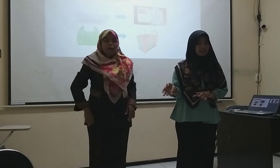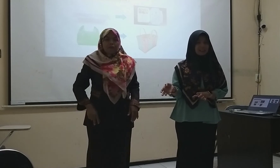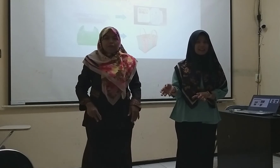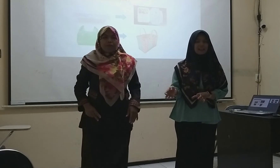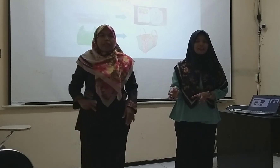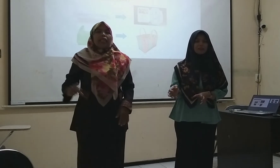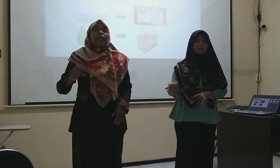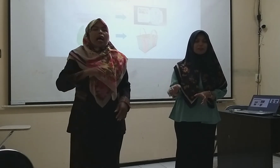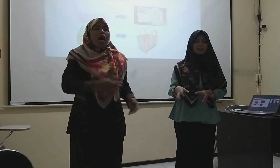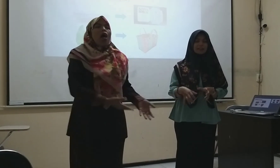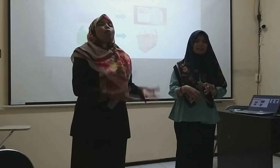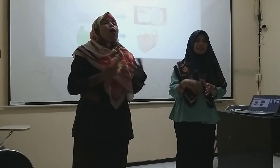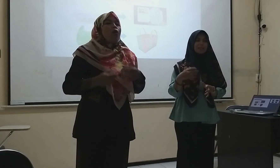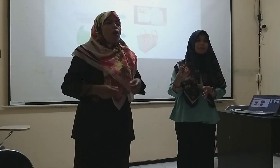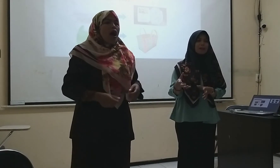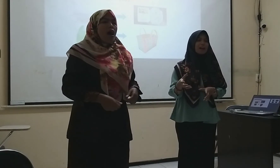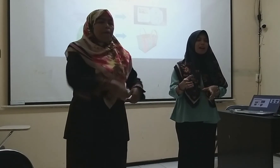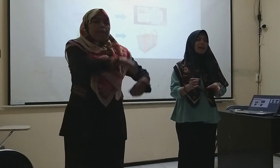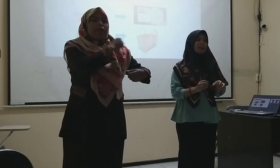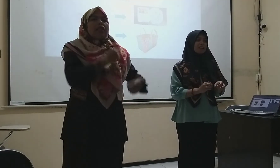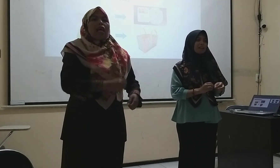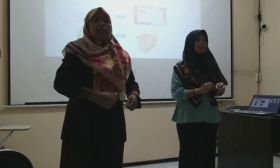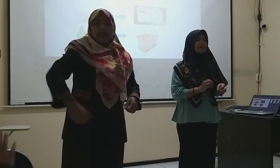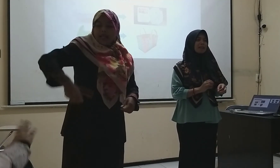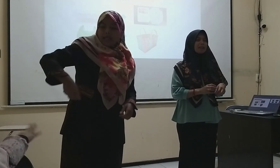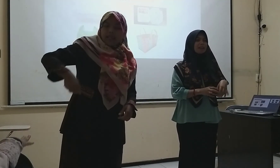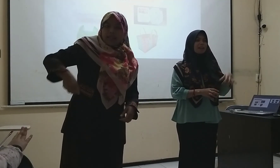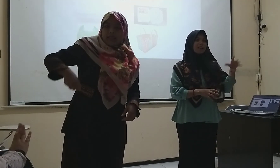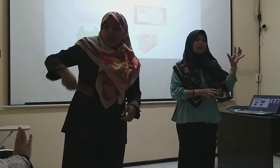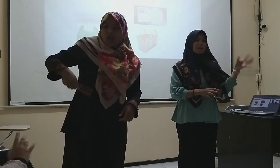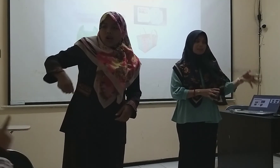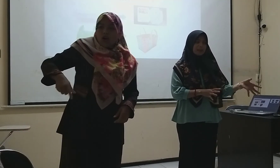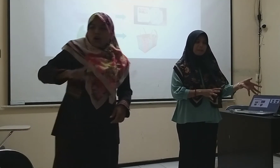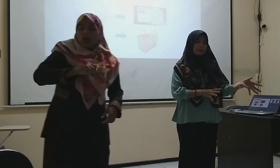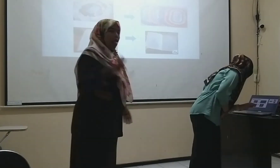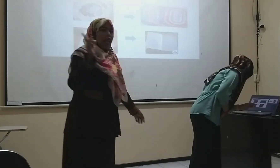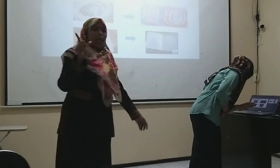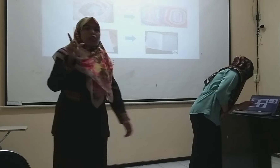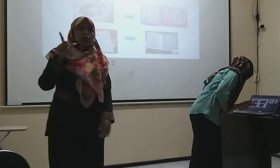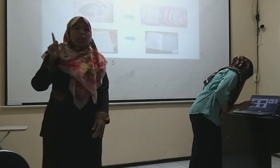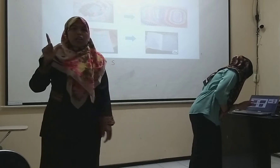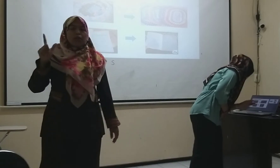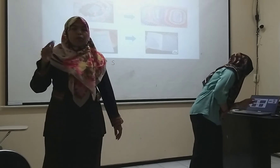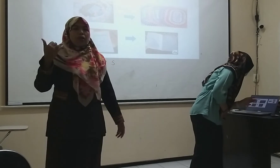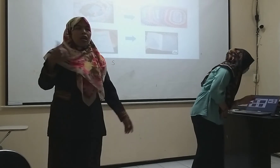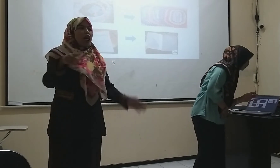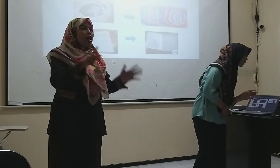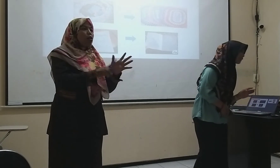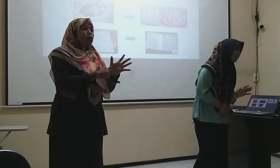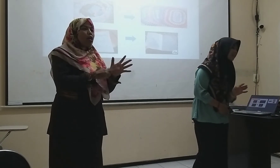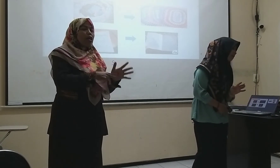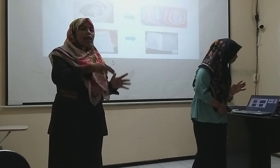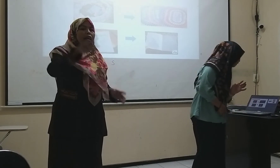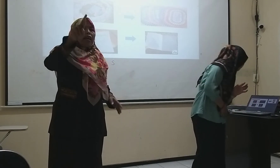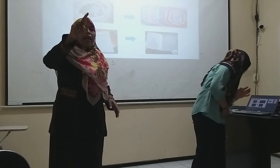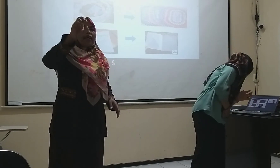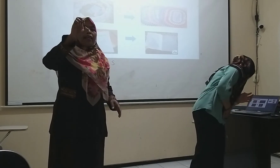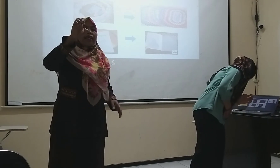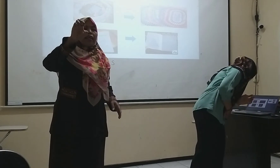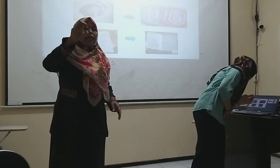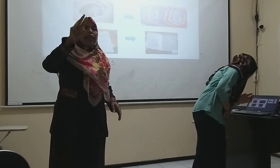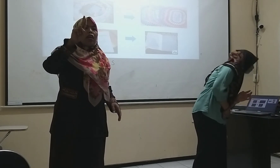ulang, ya. Otomatis kreseknya dibuang, akhirnya menjadi sampah. Sampah adalah reuse, menggunakan sisa